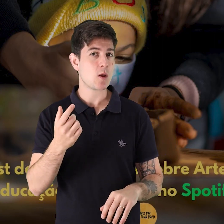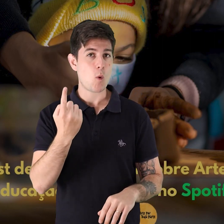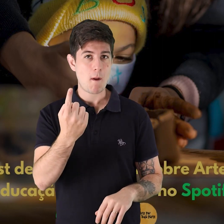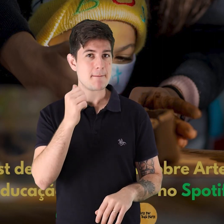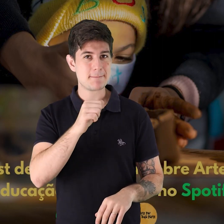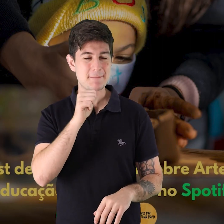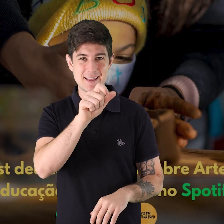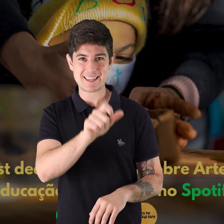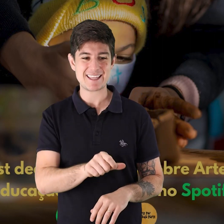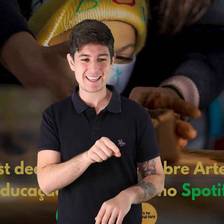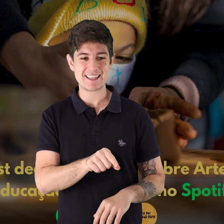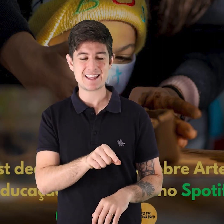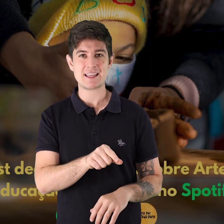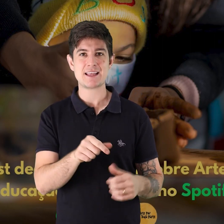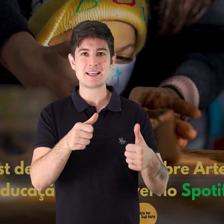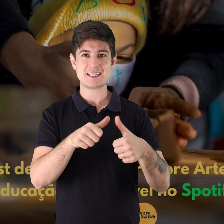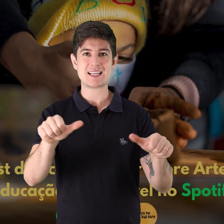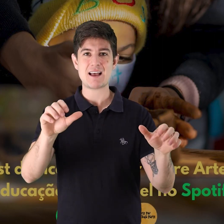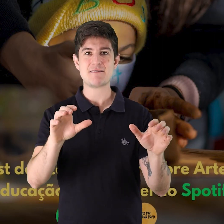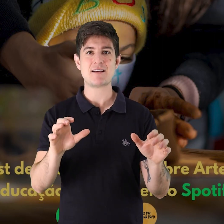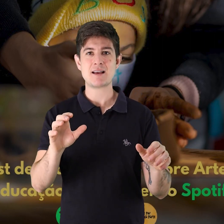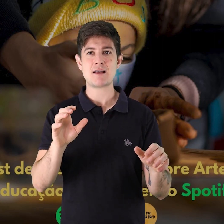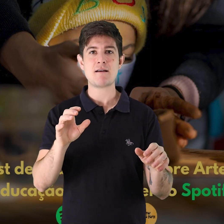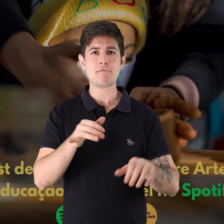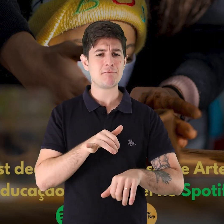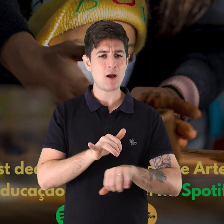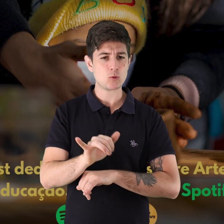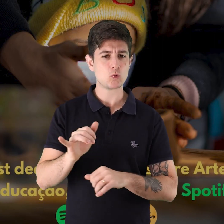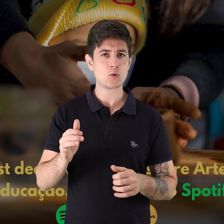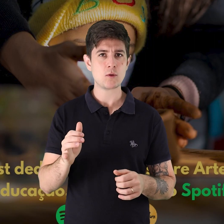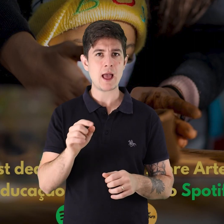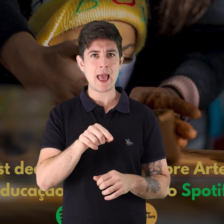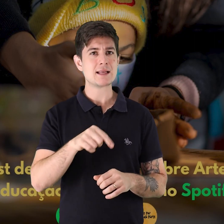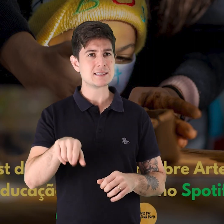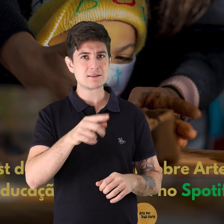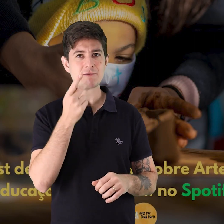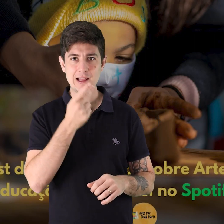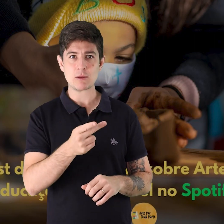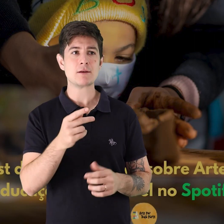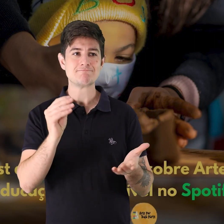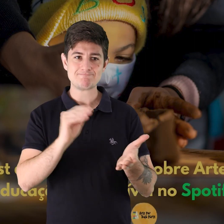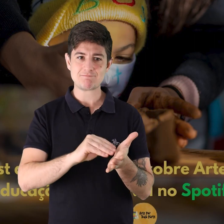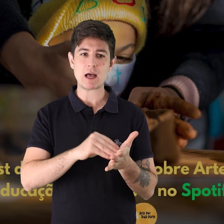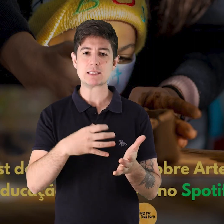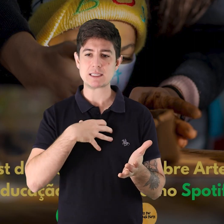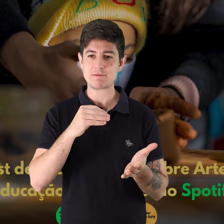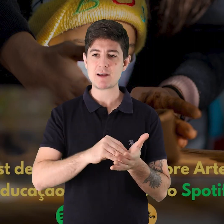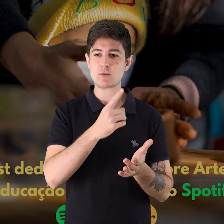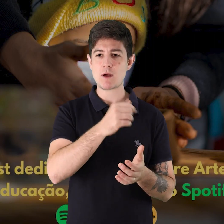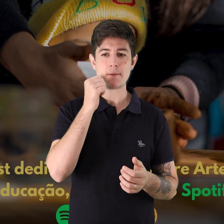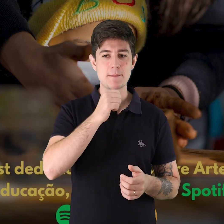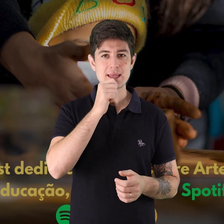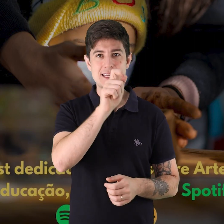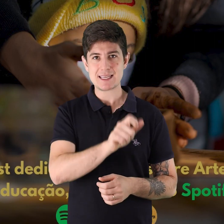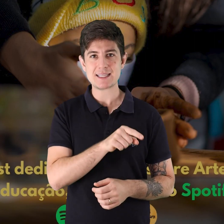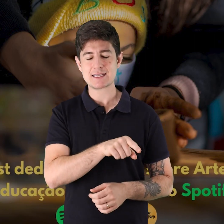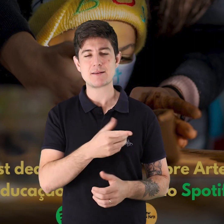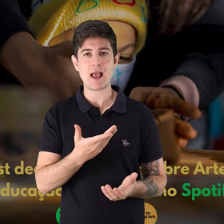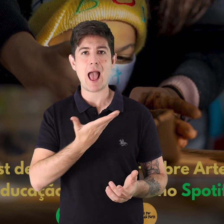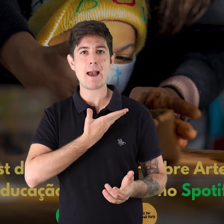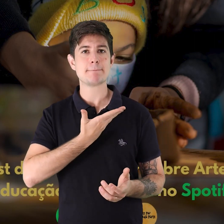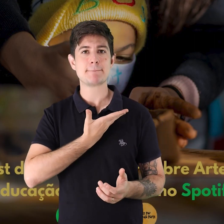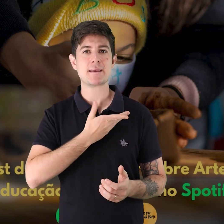uma menina presente, que era do grupo delas, e elas ressaltaram muito a presença dessa amiguinha,